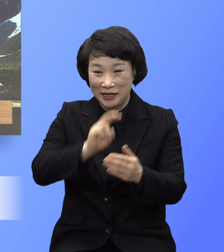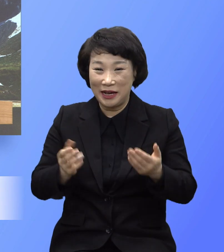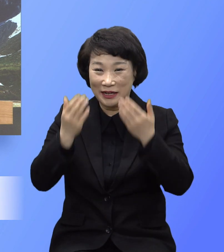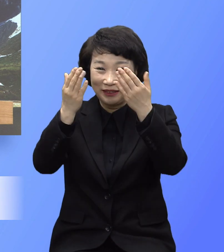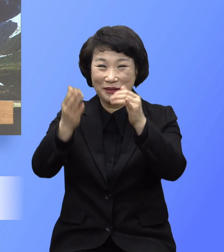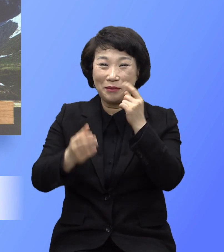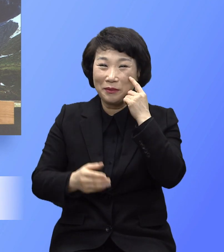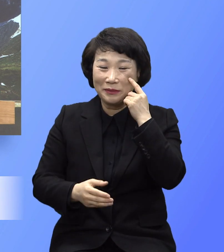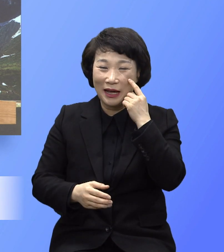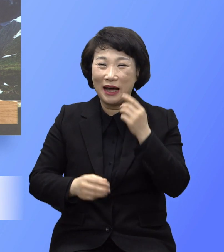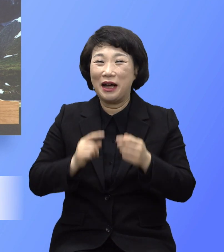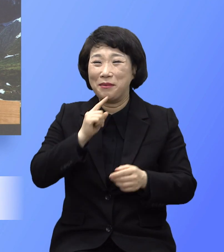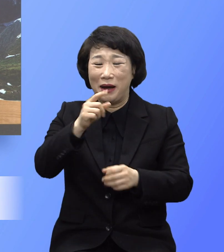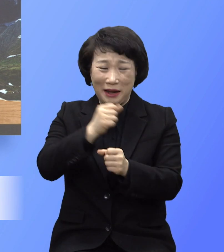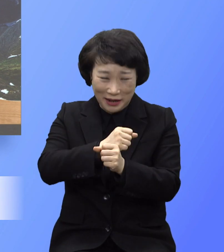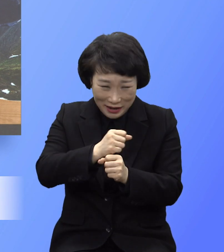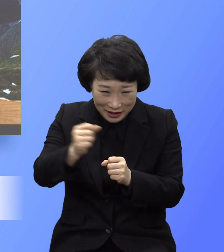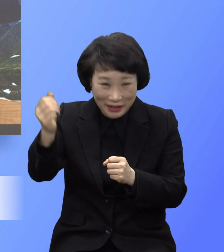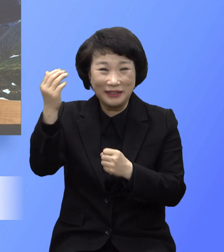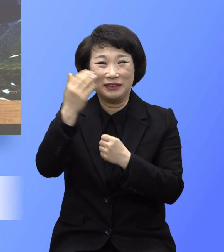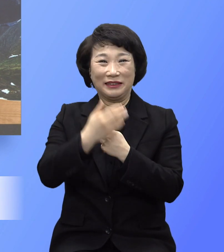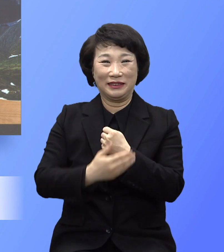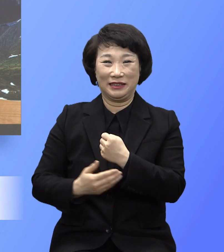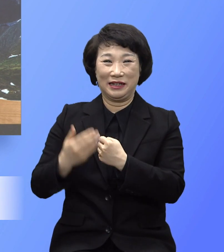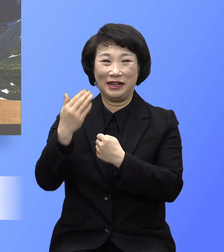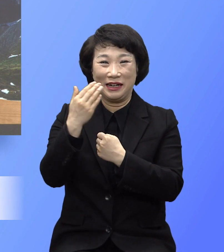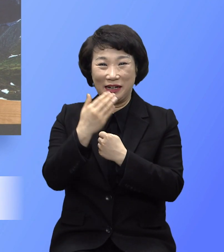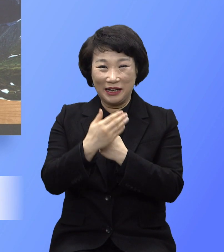한량 없는